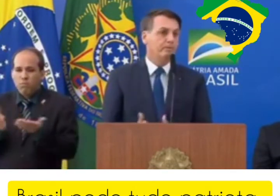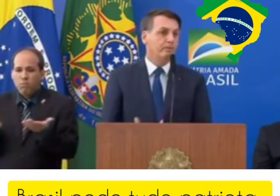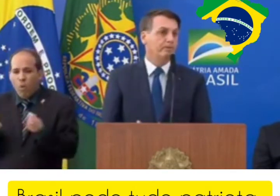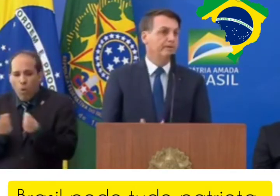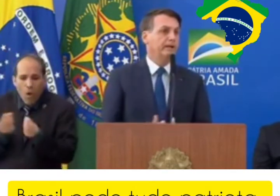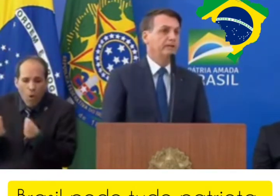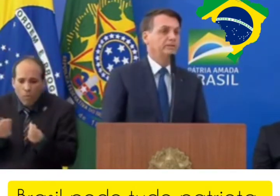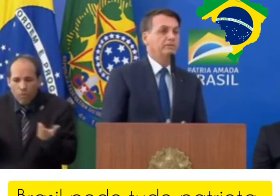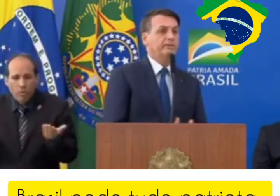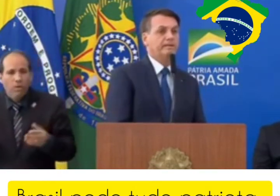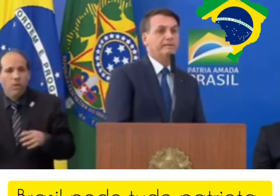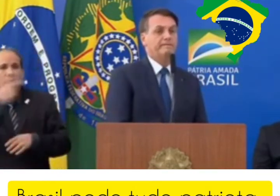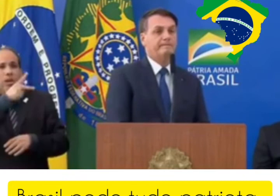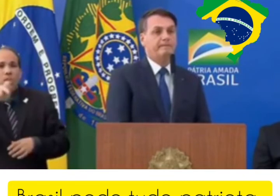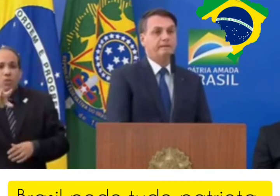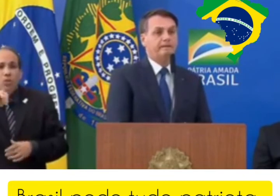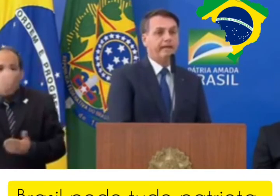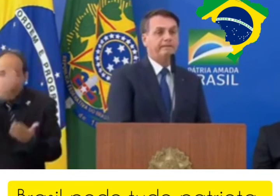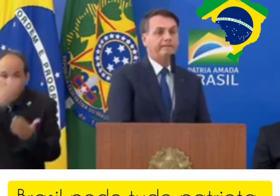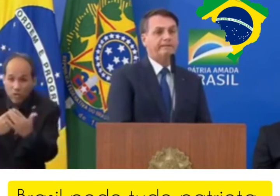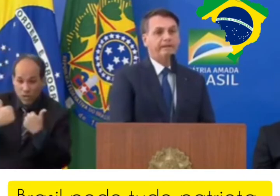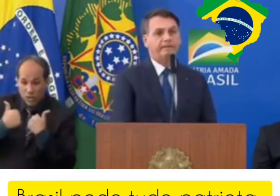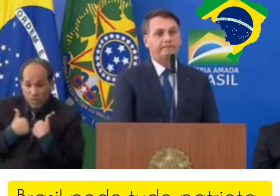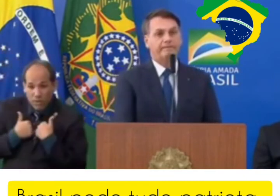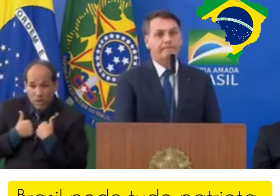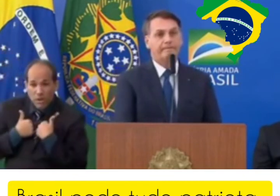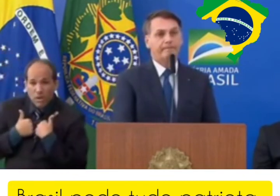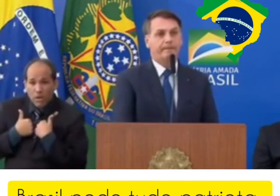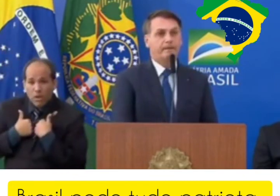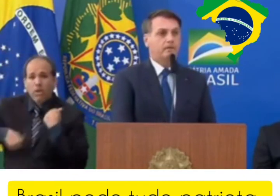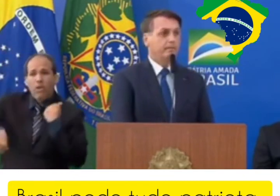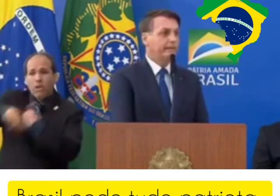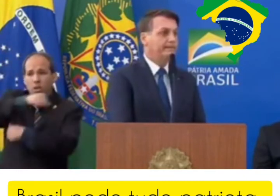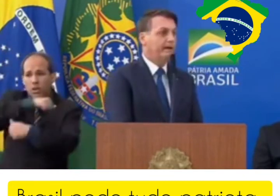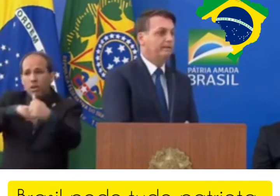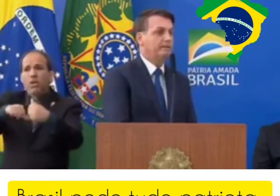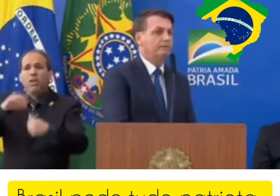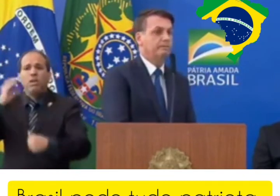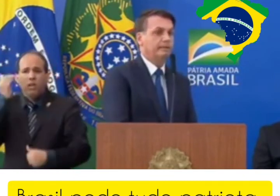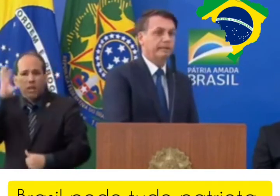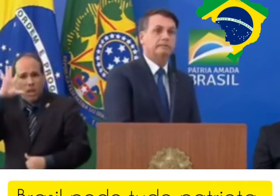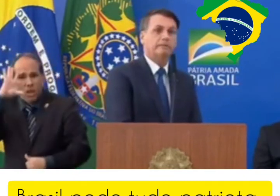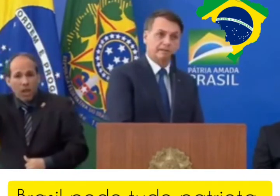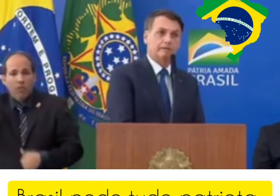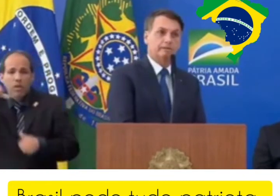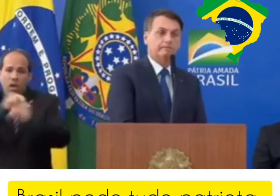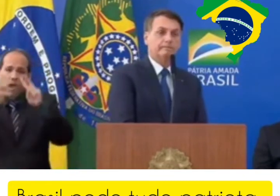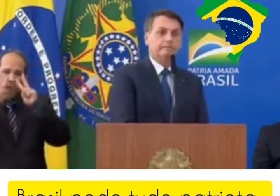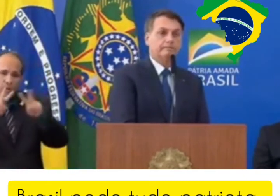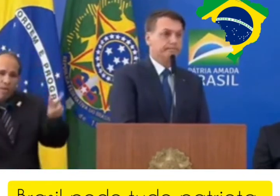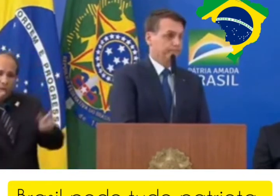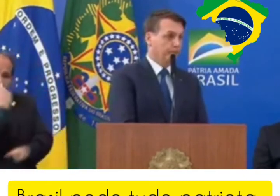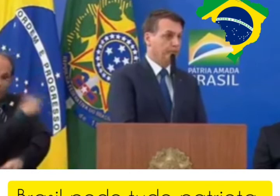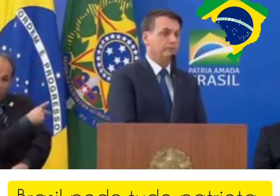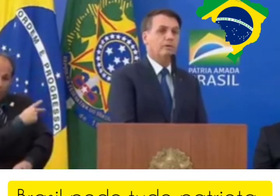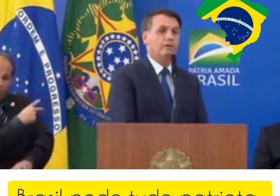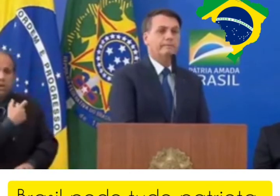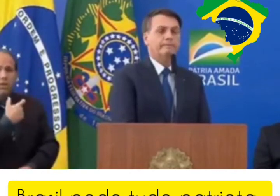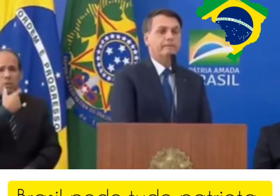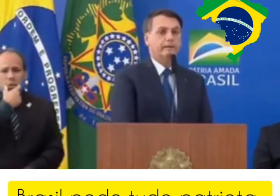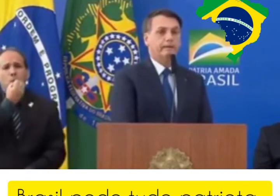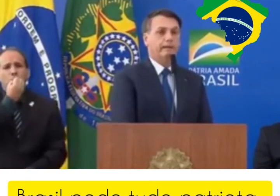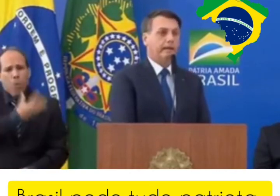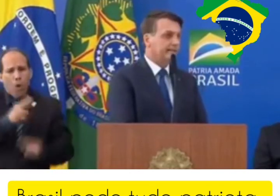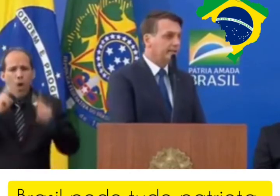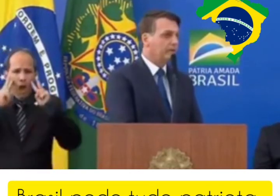segundo o povo que acreditou em mim, deve ser feito. A visão do Mandetta, uma visão muito